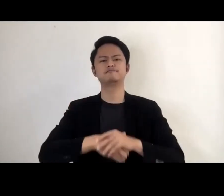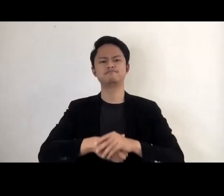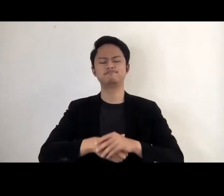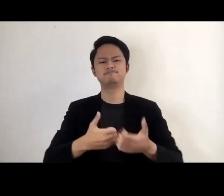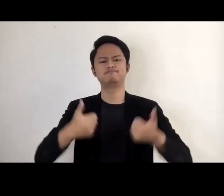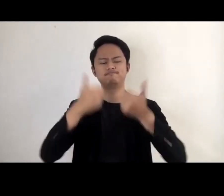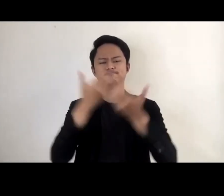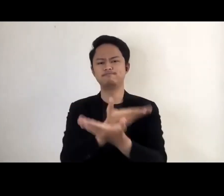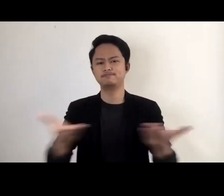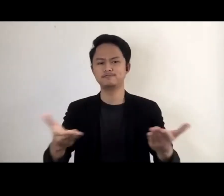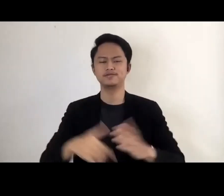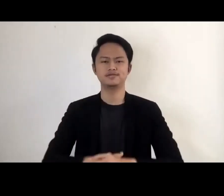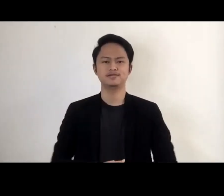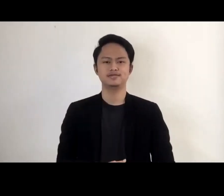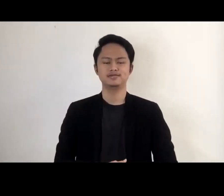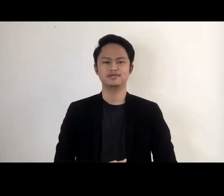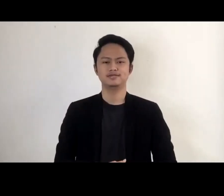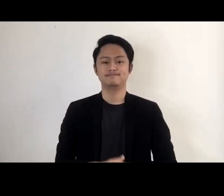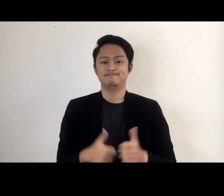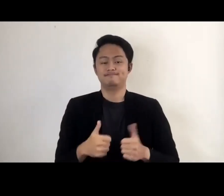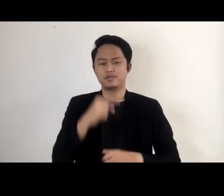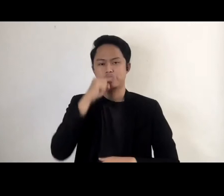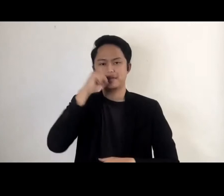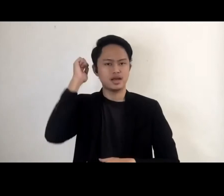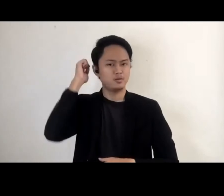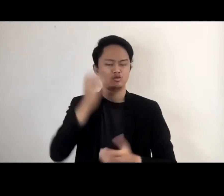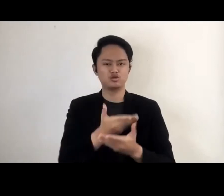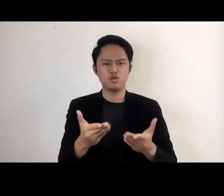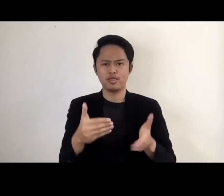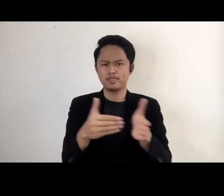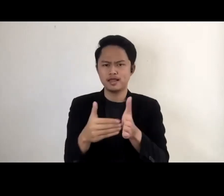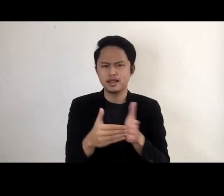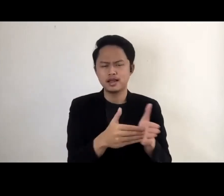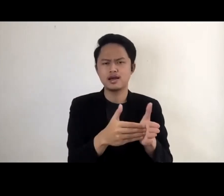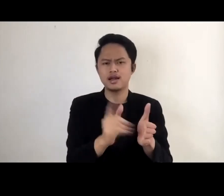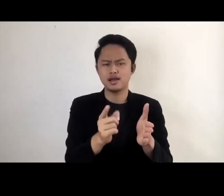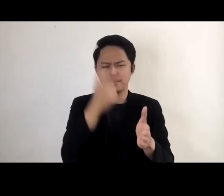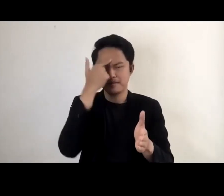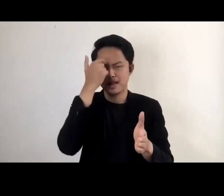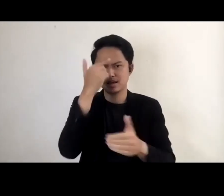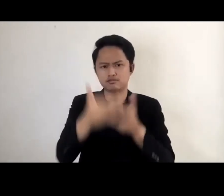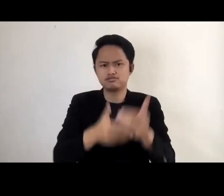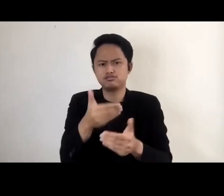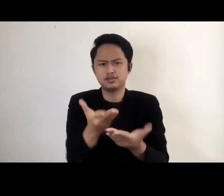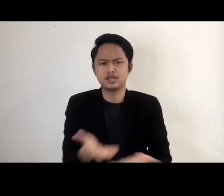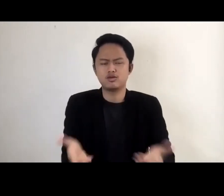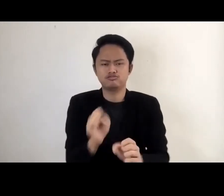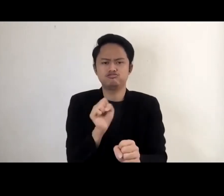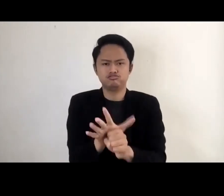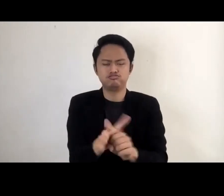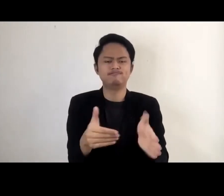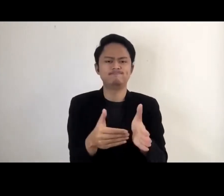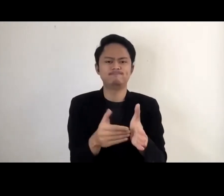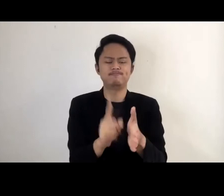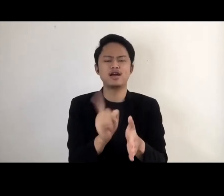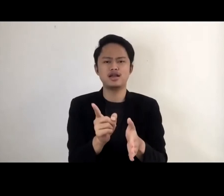semua. Baik Bapak Ibu, tantangan-tantangan pelajaran pada masa pandemi COVID-19 di